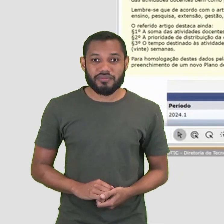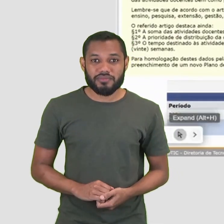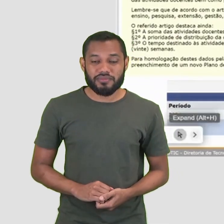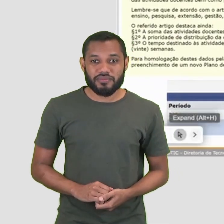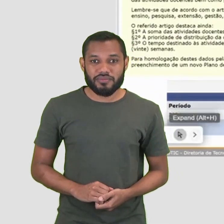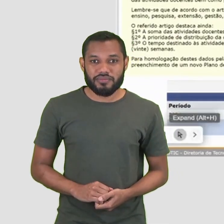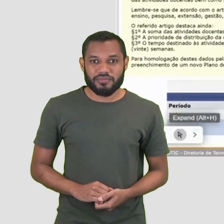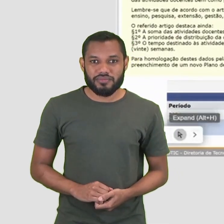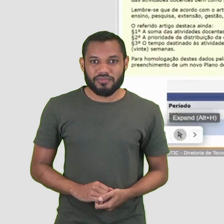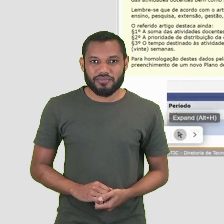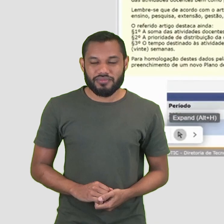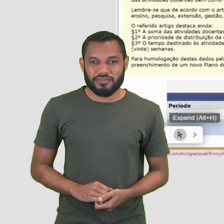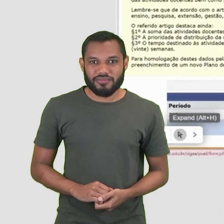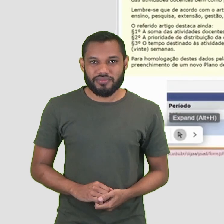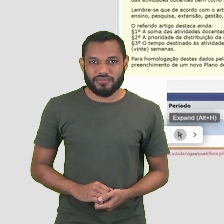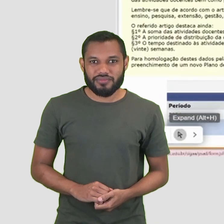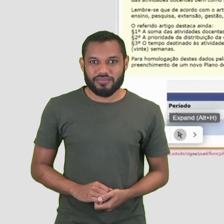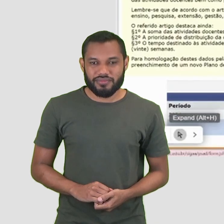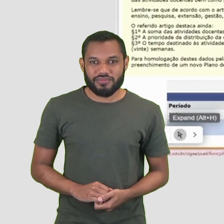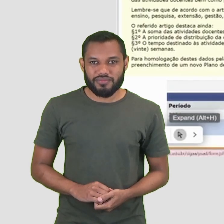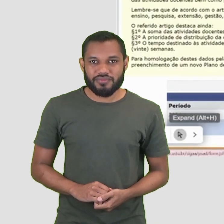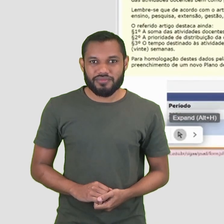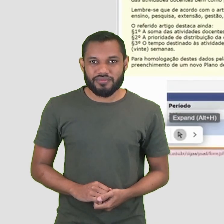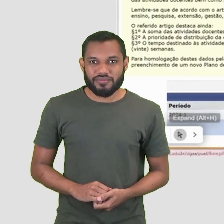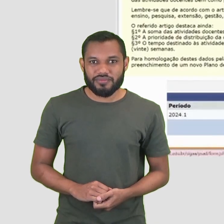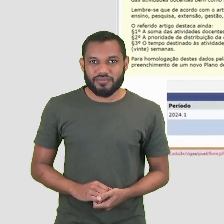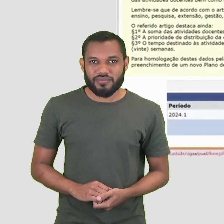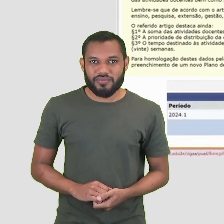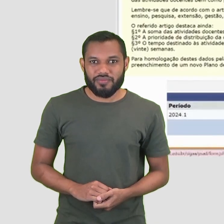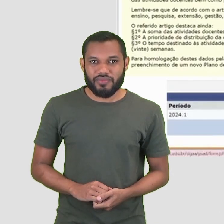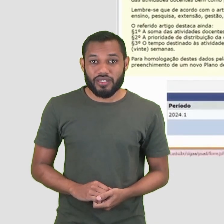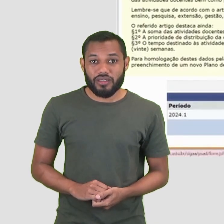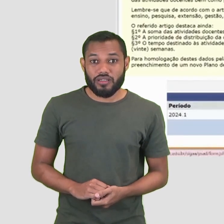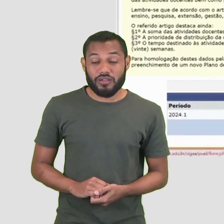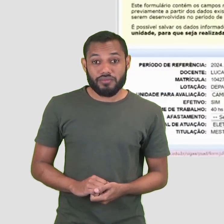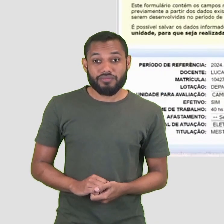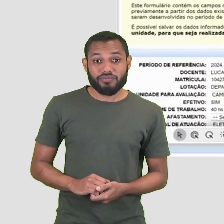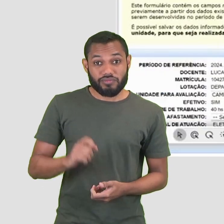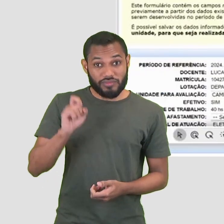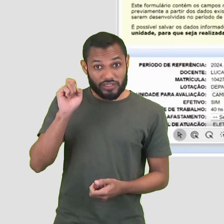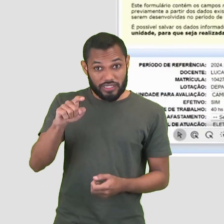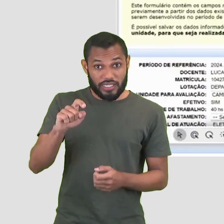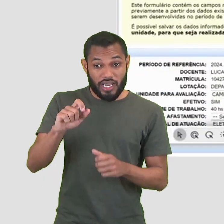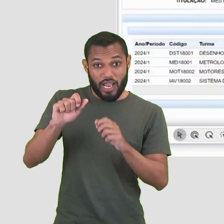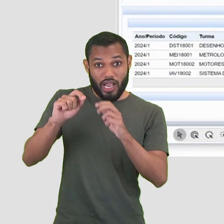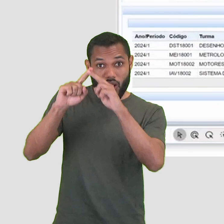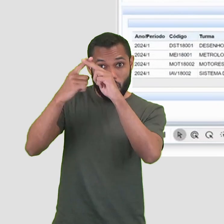lá. Então, nós vamos aqui em alterar plano.